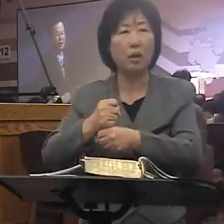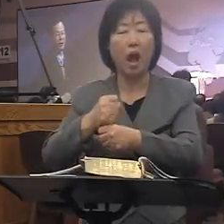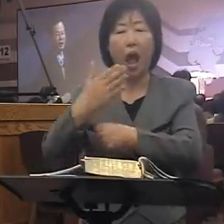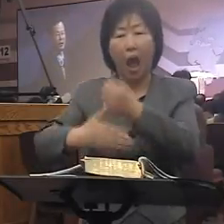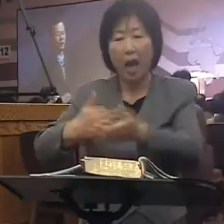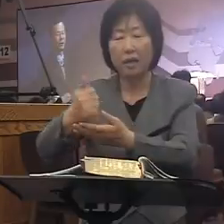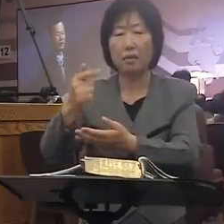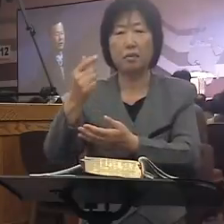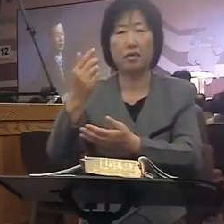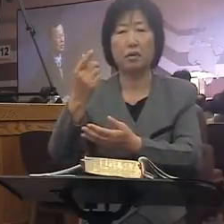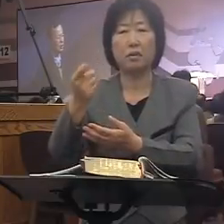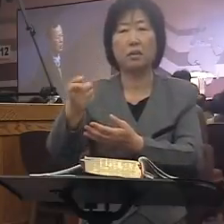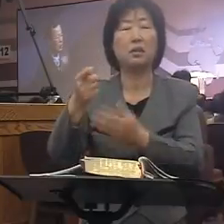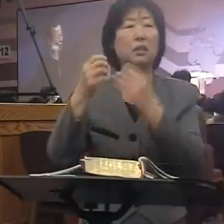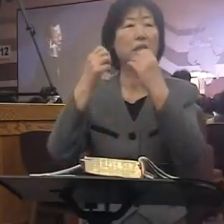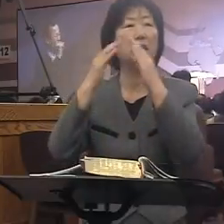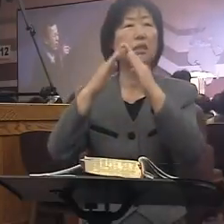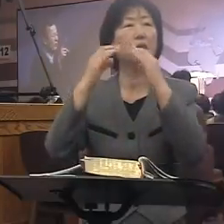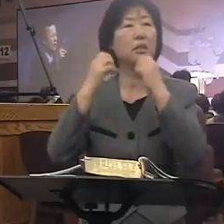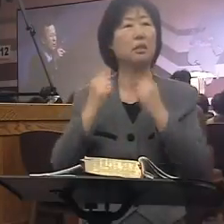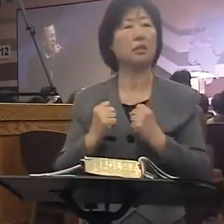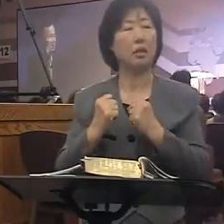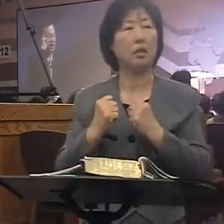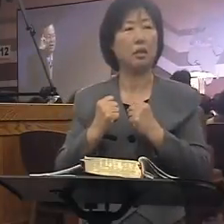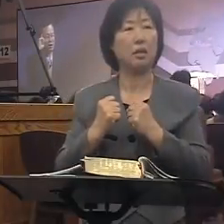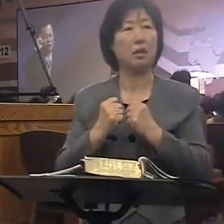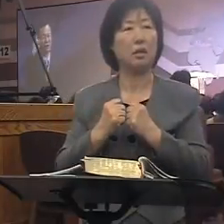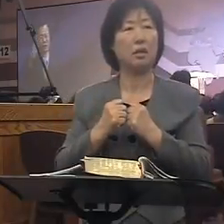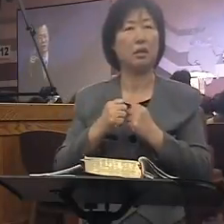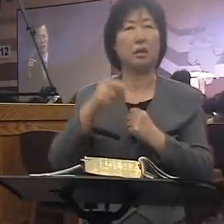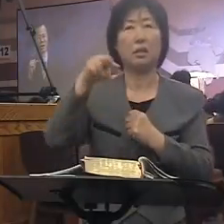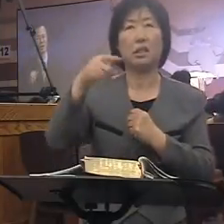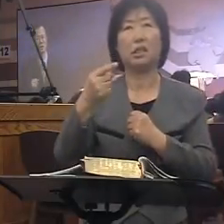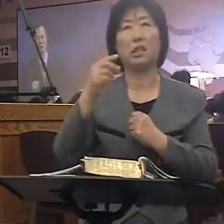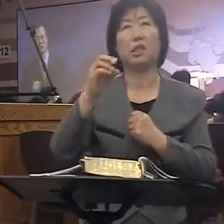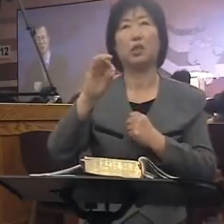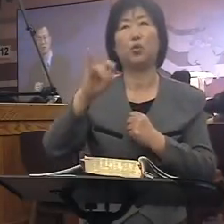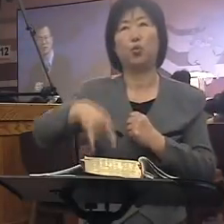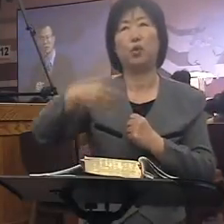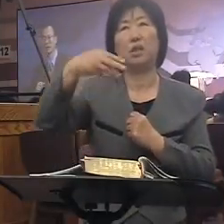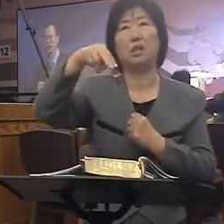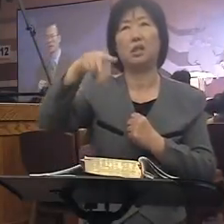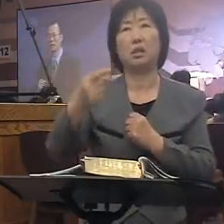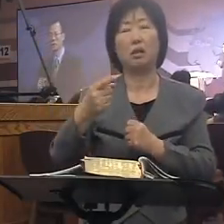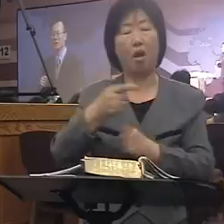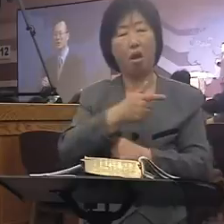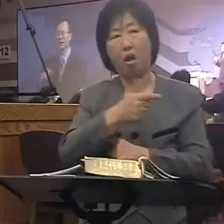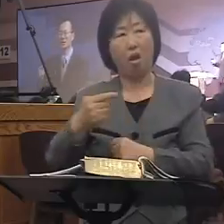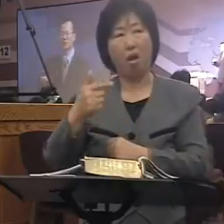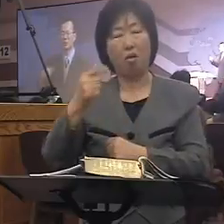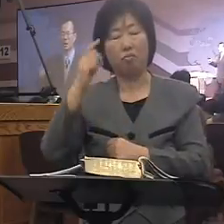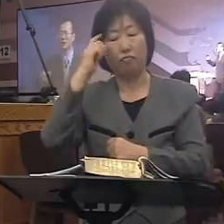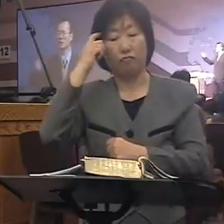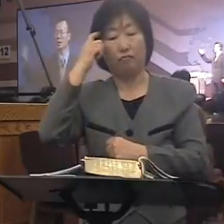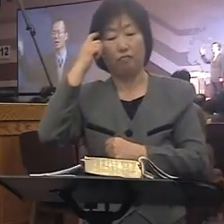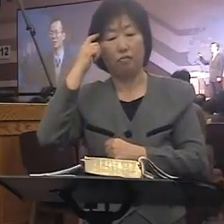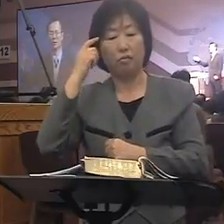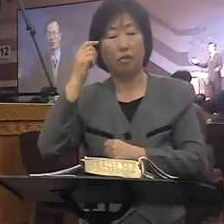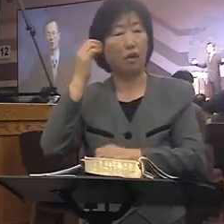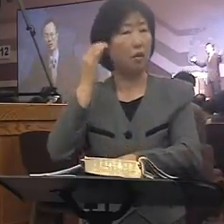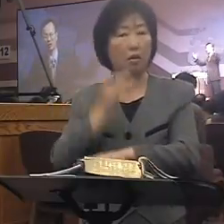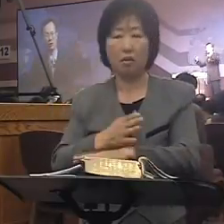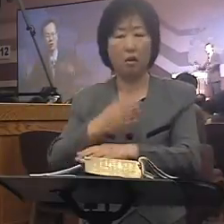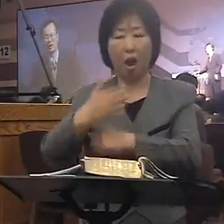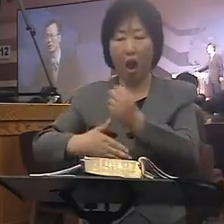때문입니다. C.S. 루이스가 대단한 분이었어요. 이 상상력이 날리어 쓰십니다. 우리는 그냥 집을 단순히